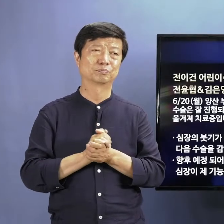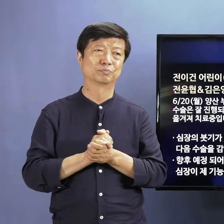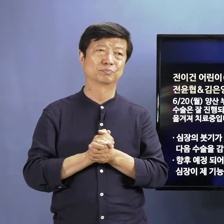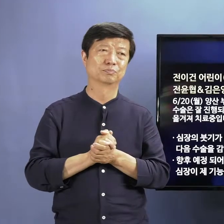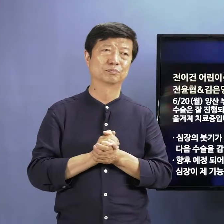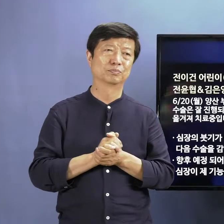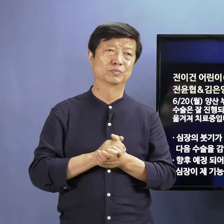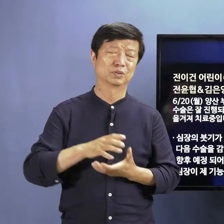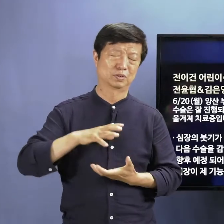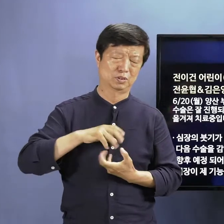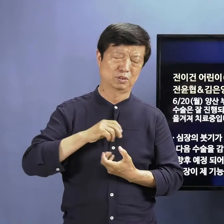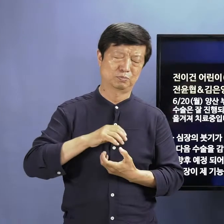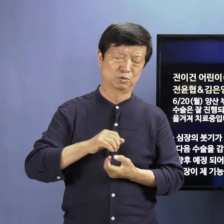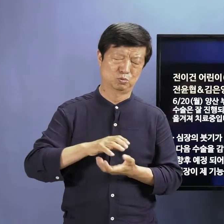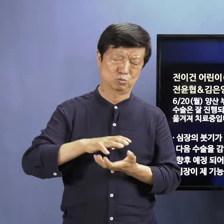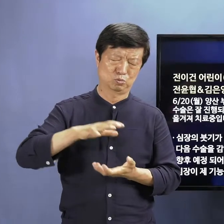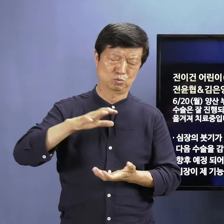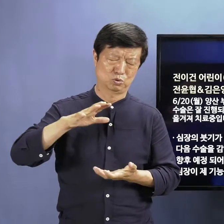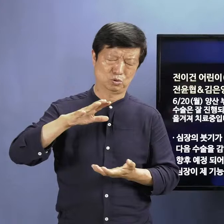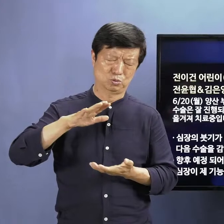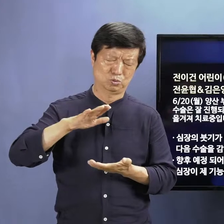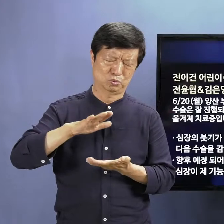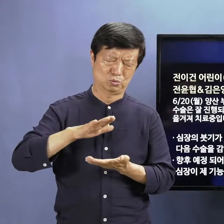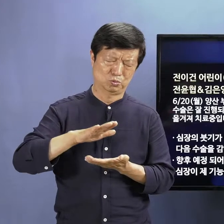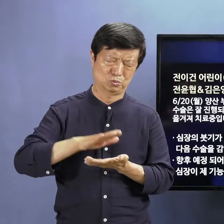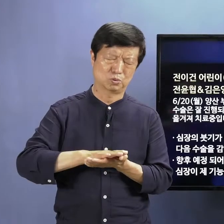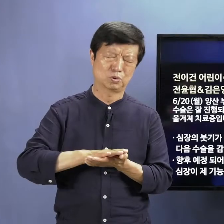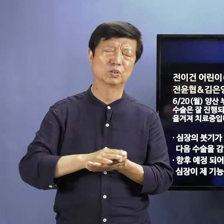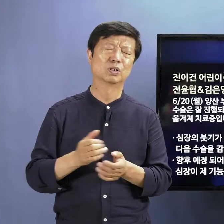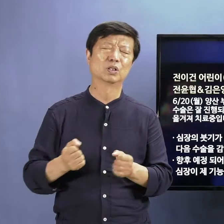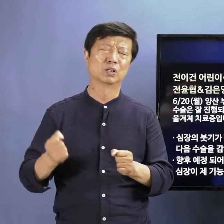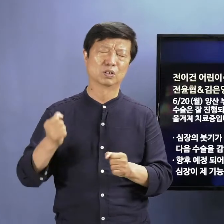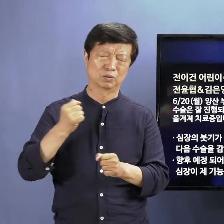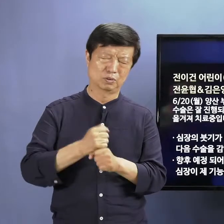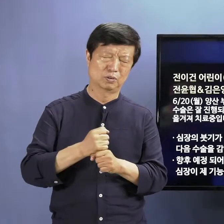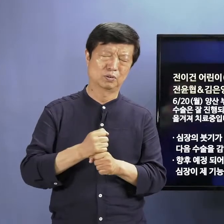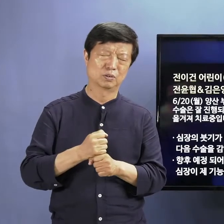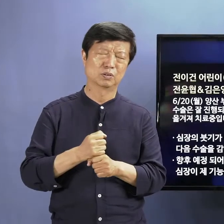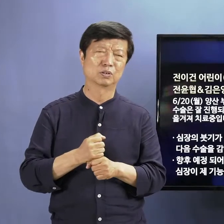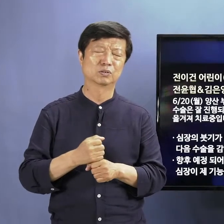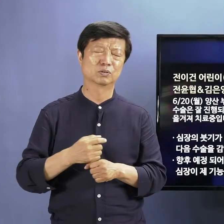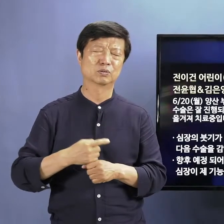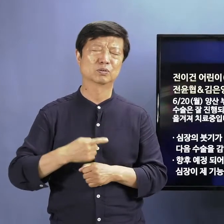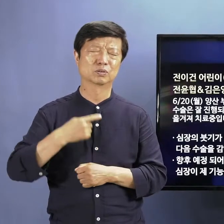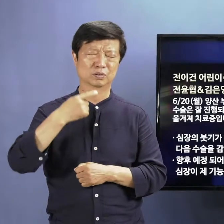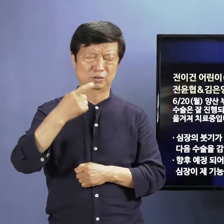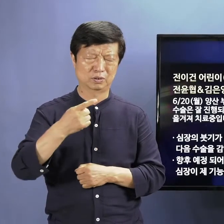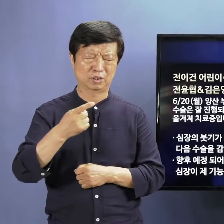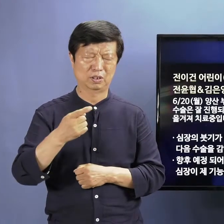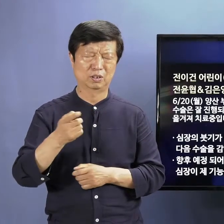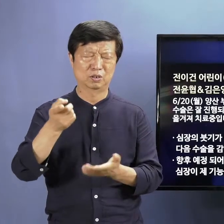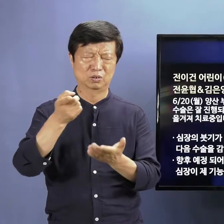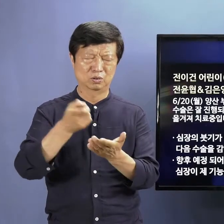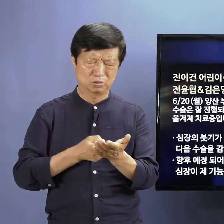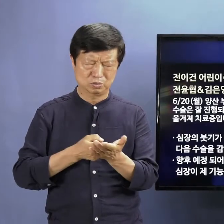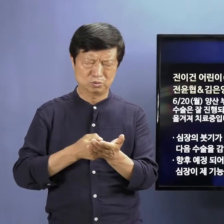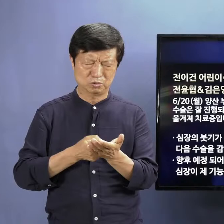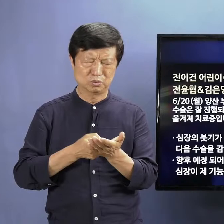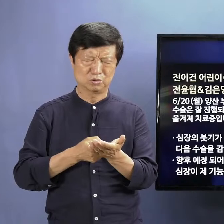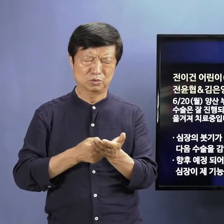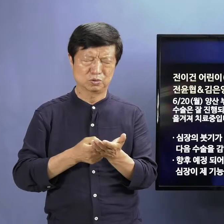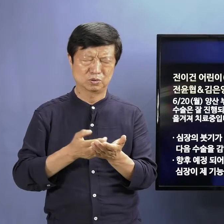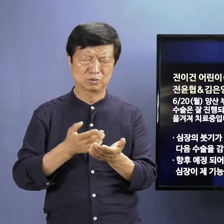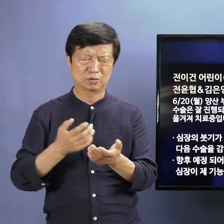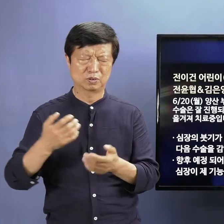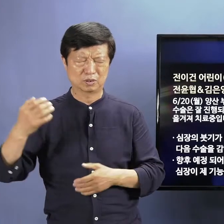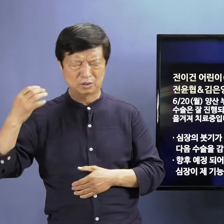심장에 붓기가 빠질 수 있도록 인도해 주시고 그 다음 수술을 감당할 치료기를 허락해 주옵소서. 그 어린 것이